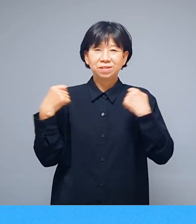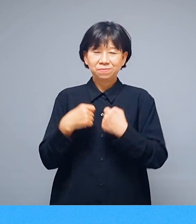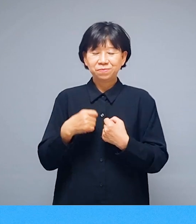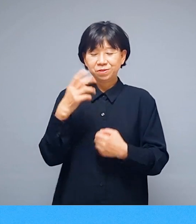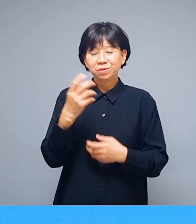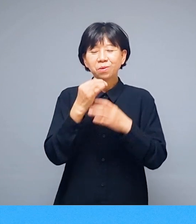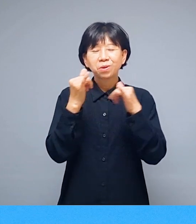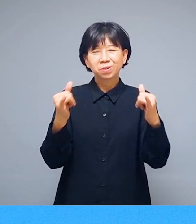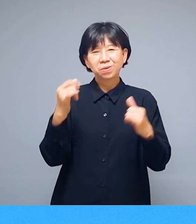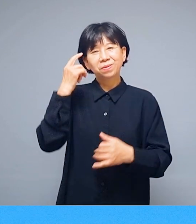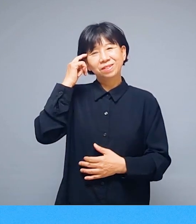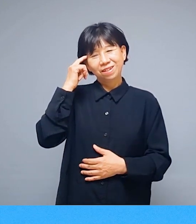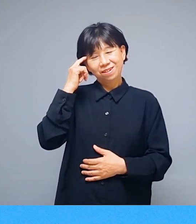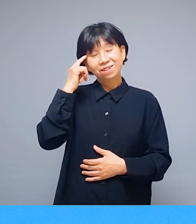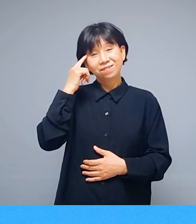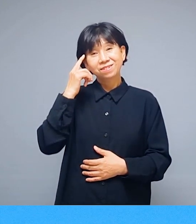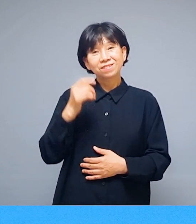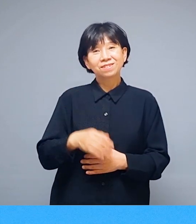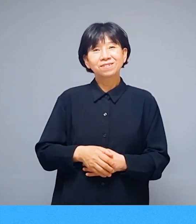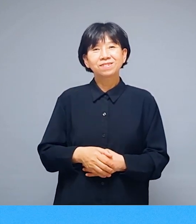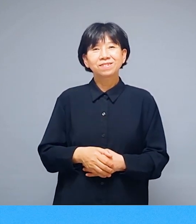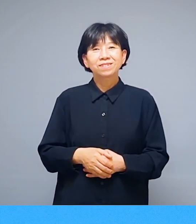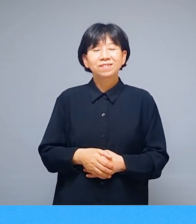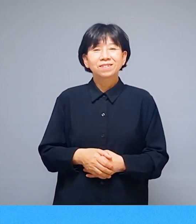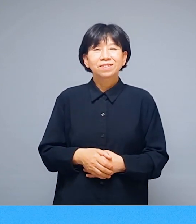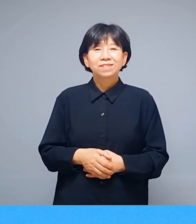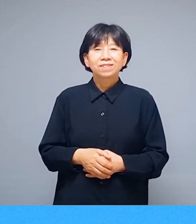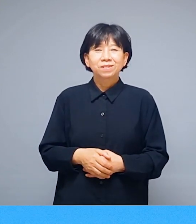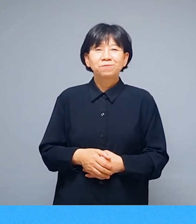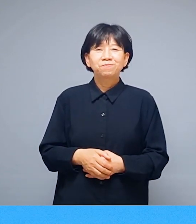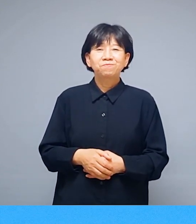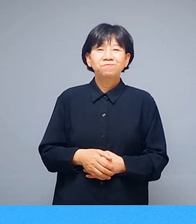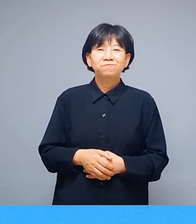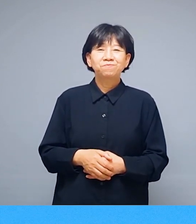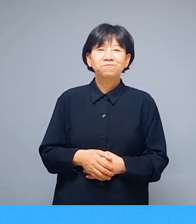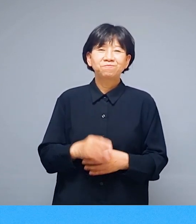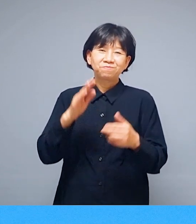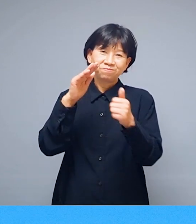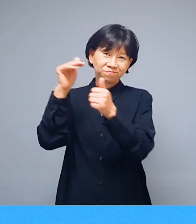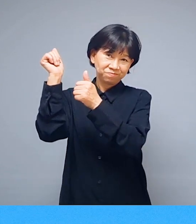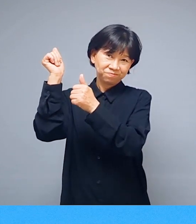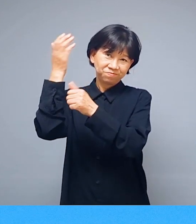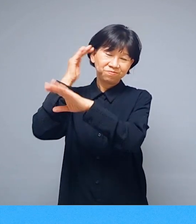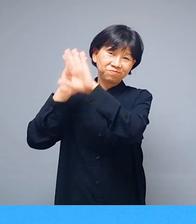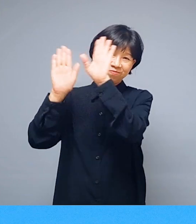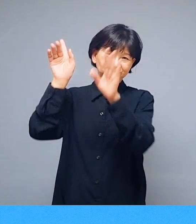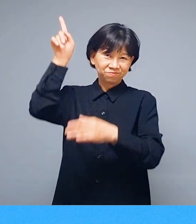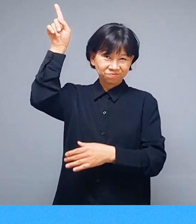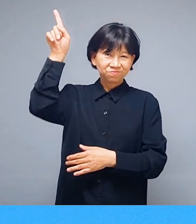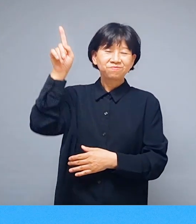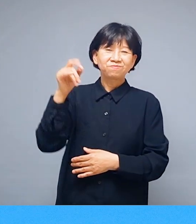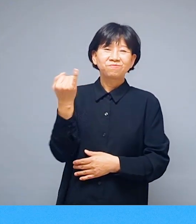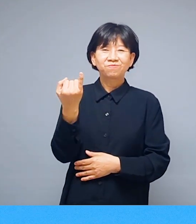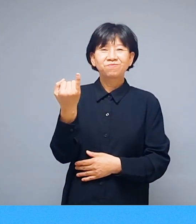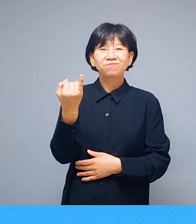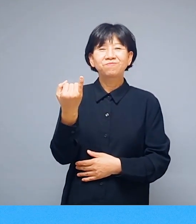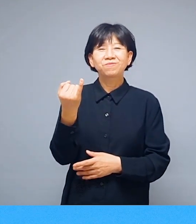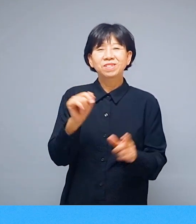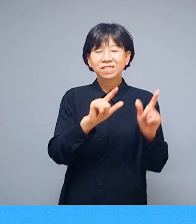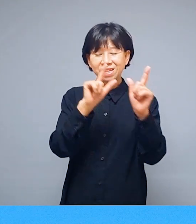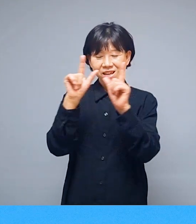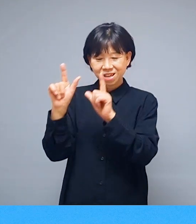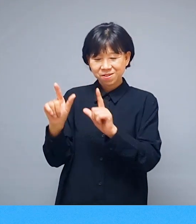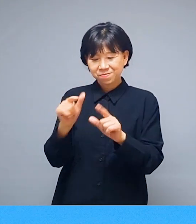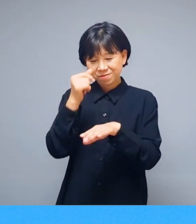분이시구나 생각했어요. 물론 지금은 주님의 부르심을 받고 천국에 가셨지만 그분의